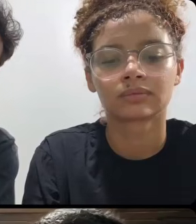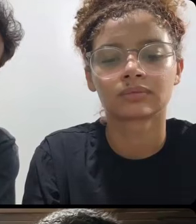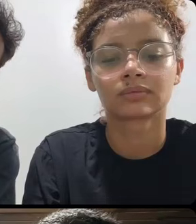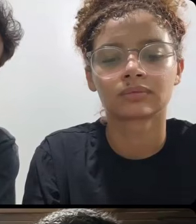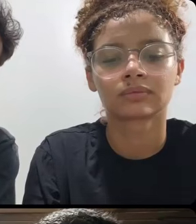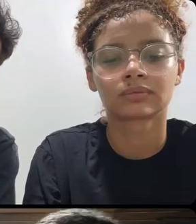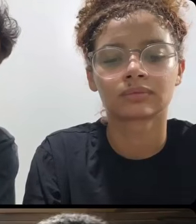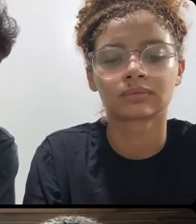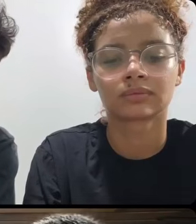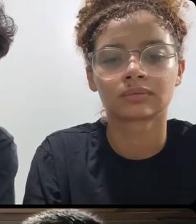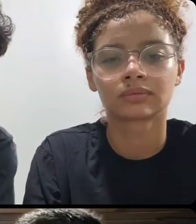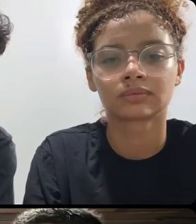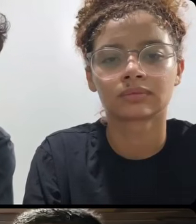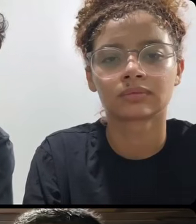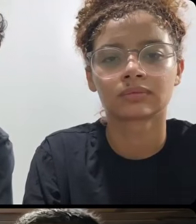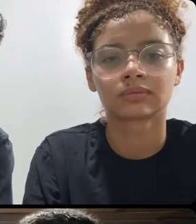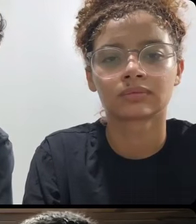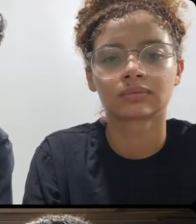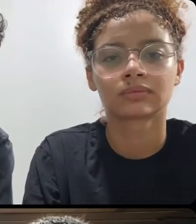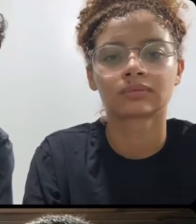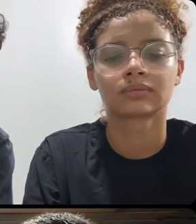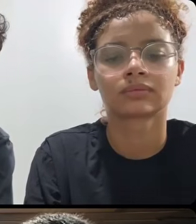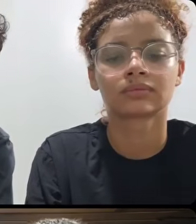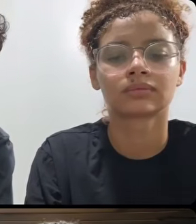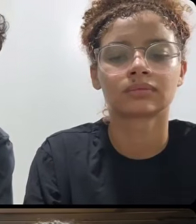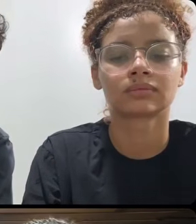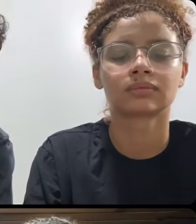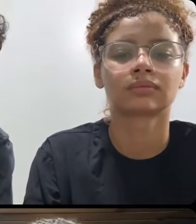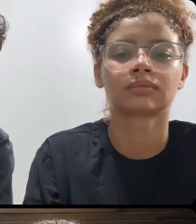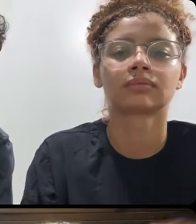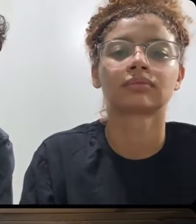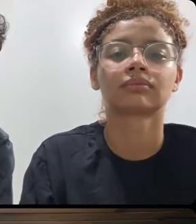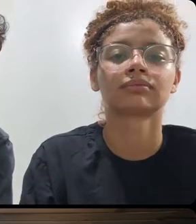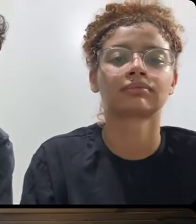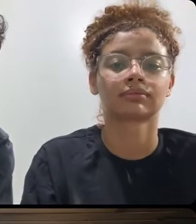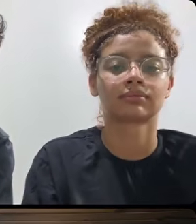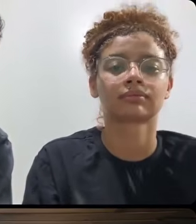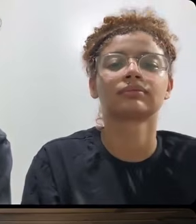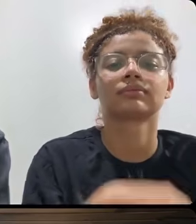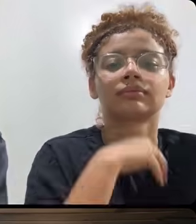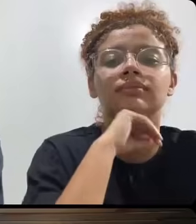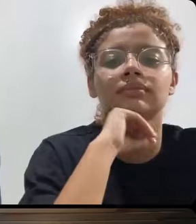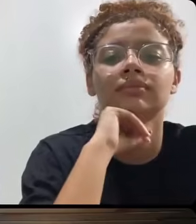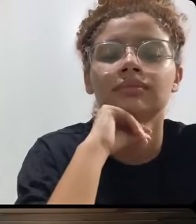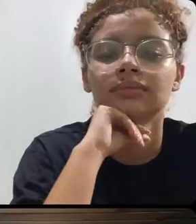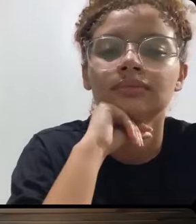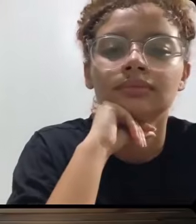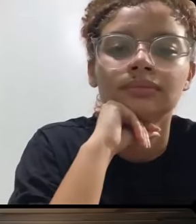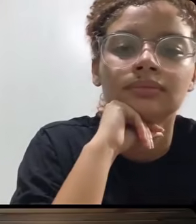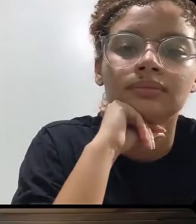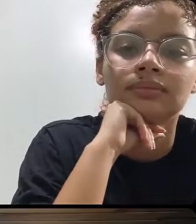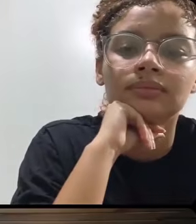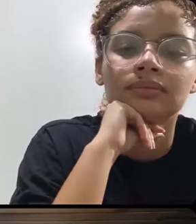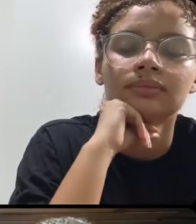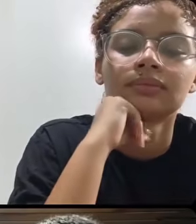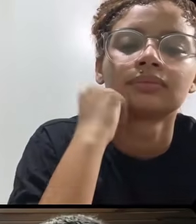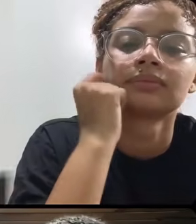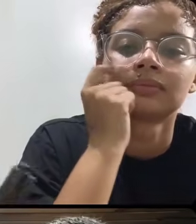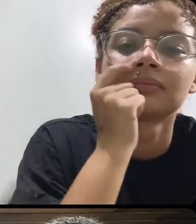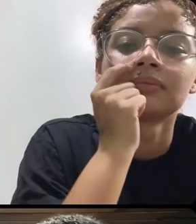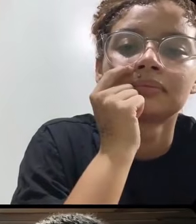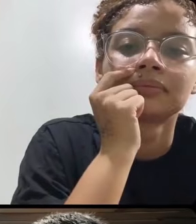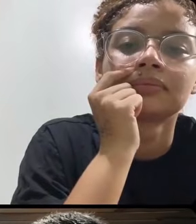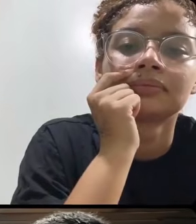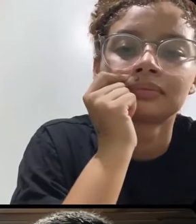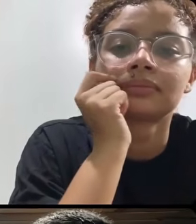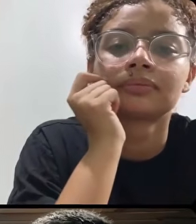reconhecendo. Então, nós somos muitas vezes um Sheldon na vida, nós temos a nossa maneira, nossas manias, o nosso jeito e tudo bem.